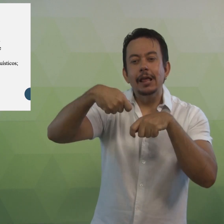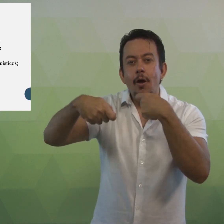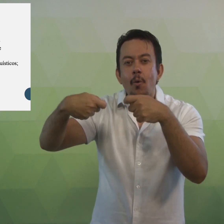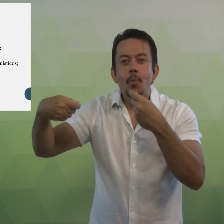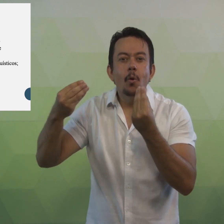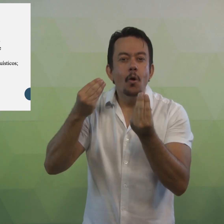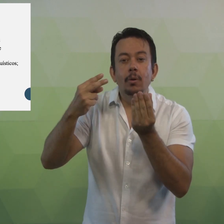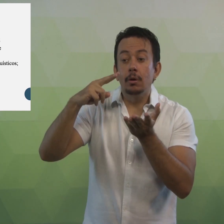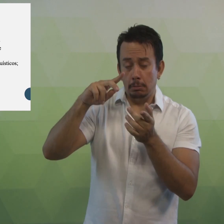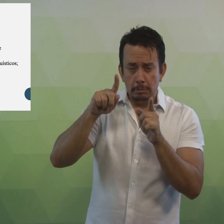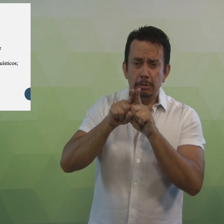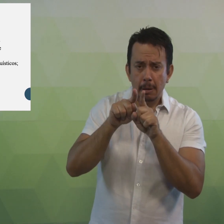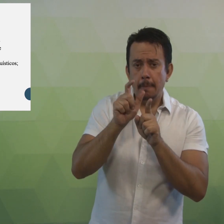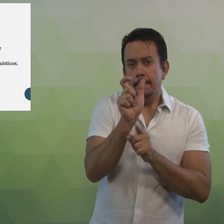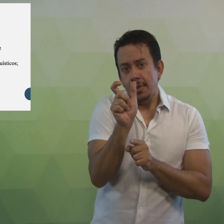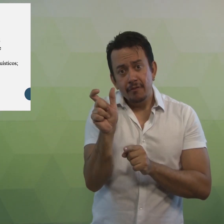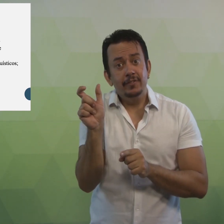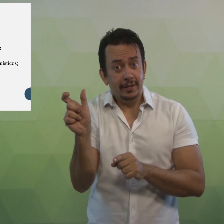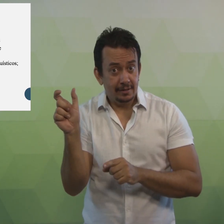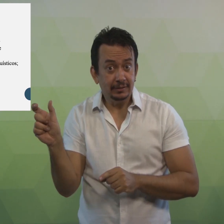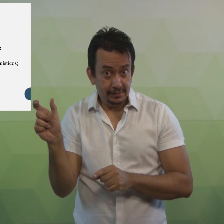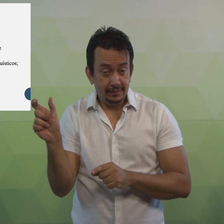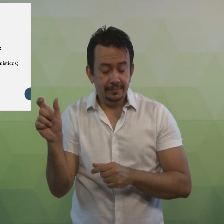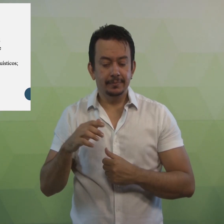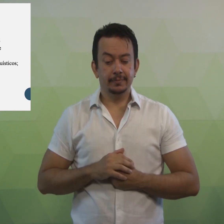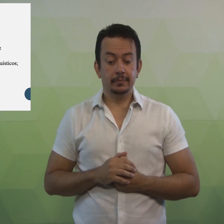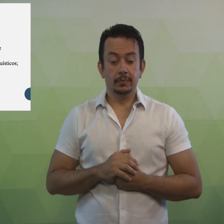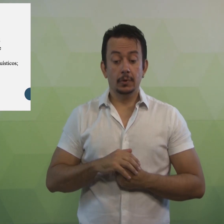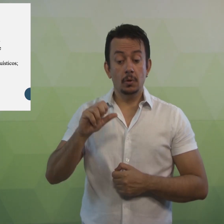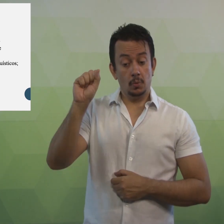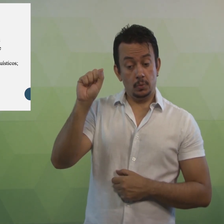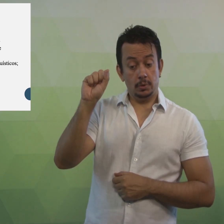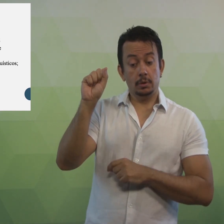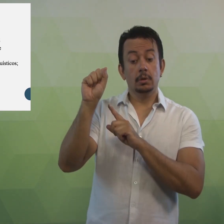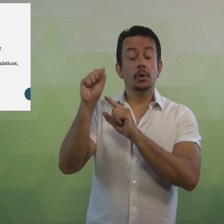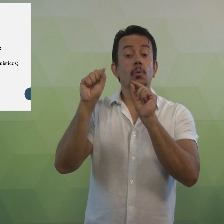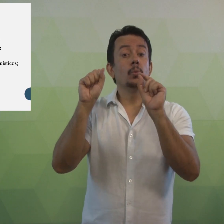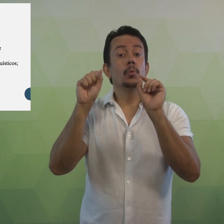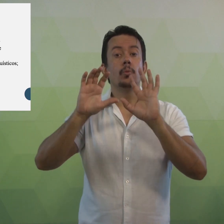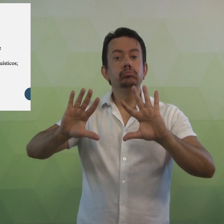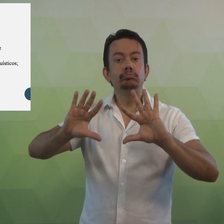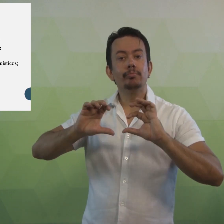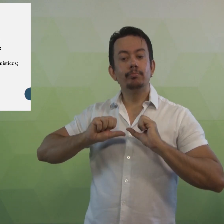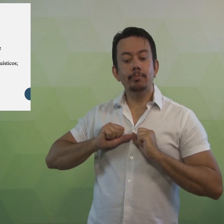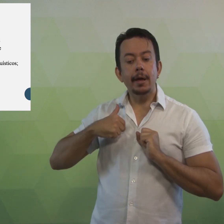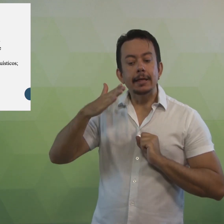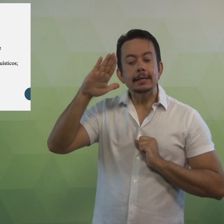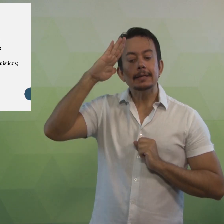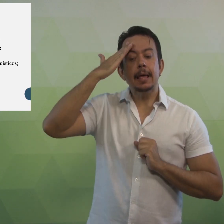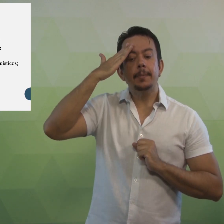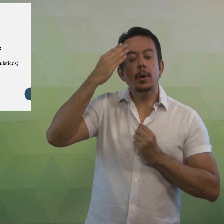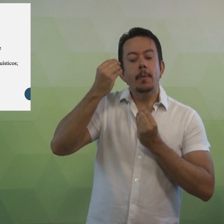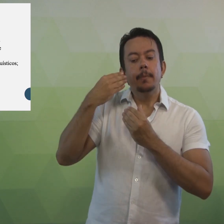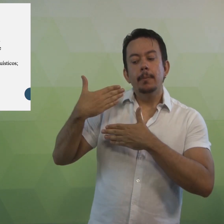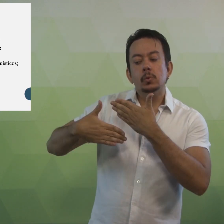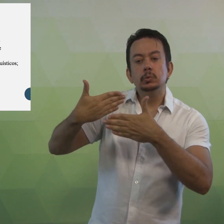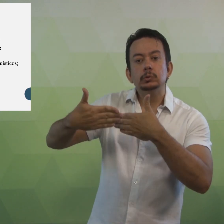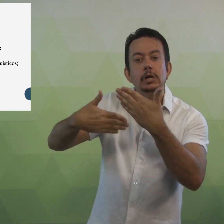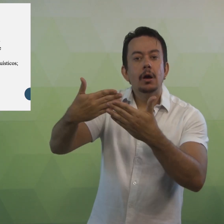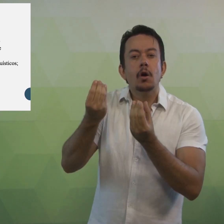Você vai fazendo o seu vocabulário, você já vai tendo aquele vocabulário de palavras já construídos. E o oitavo